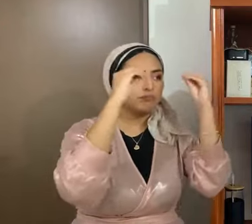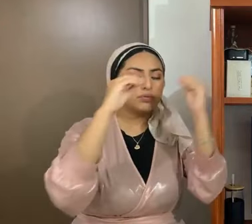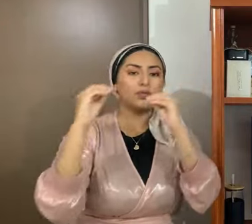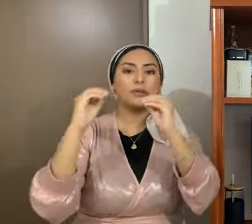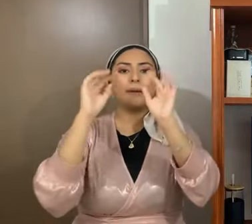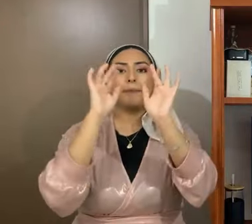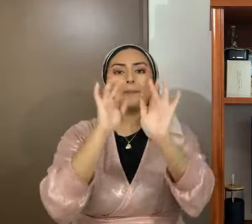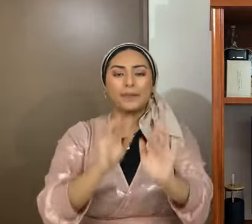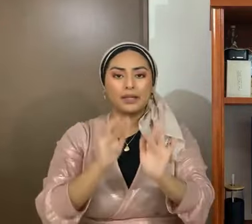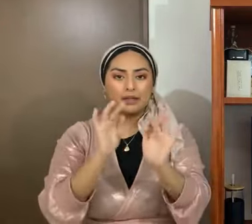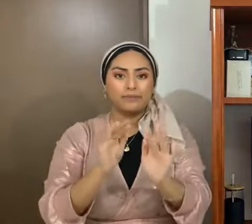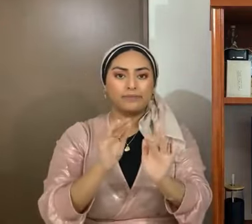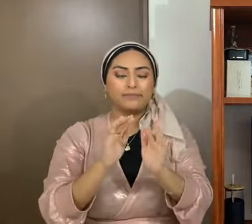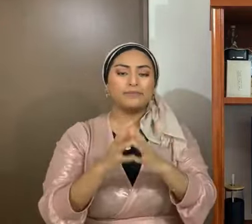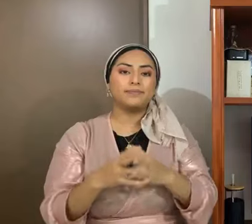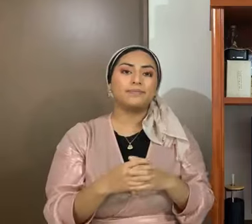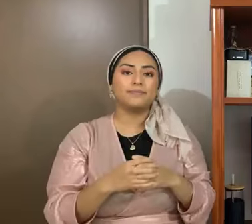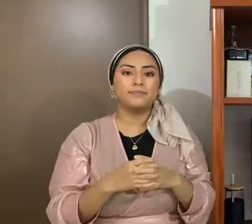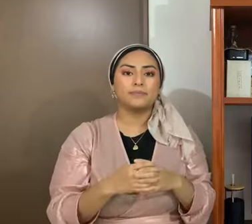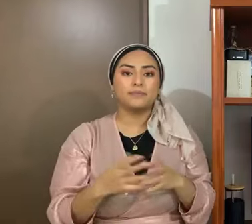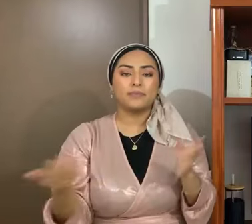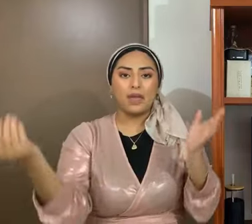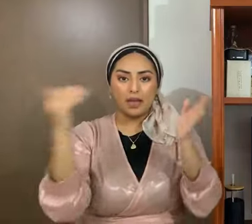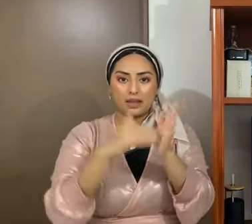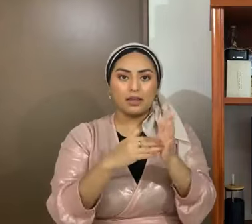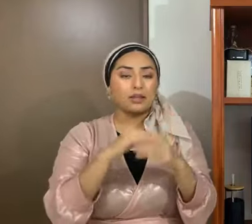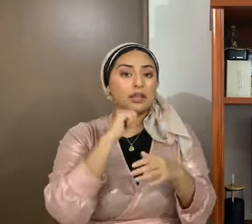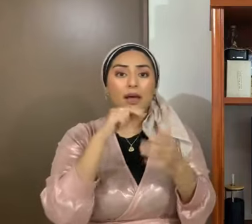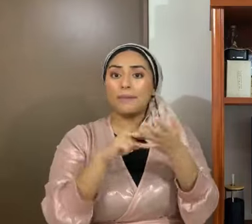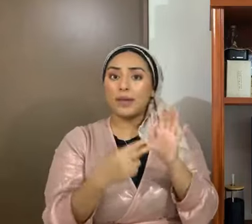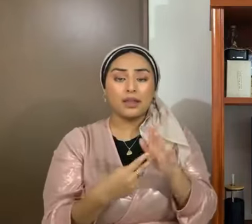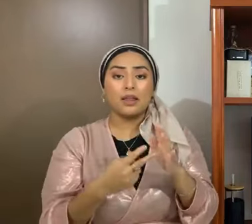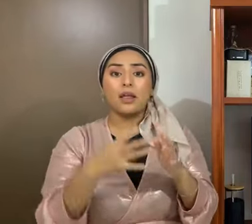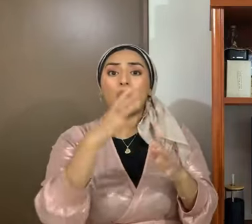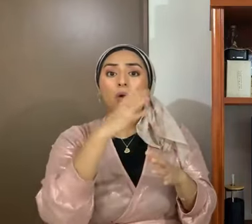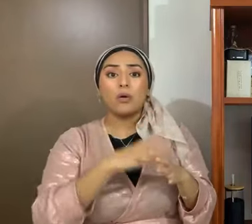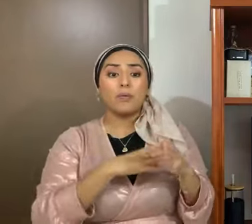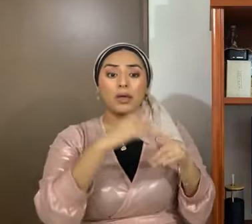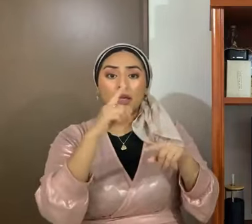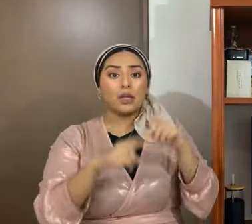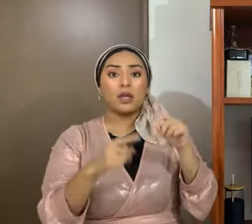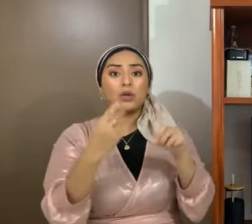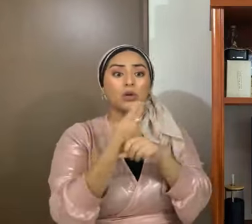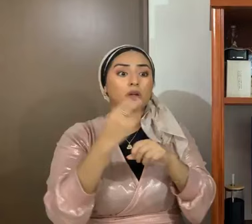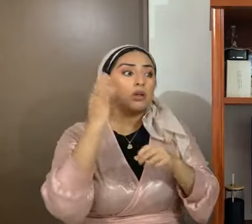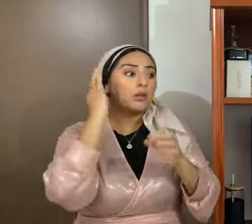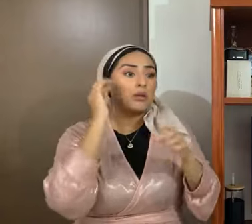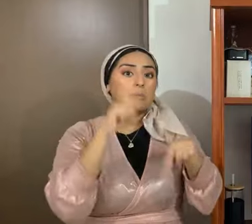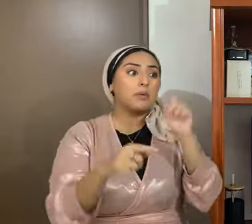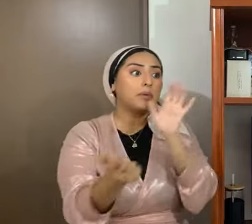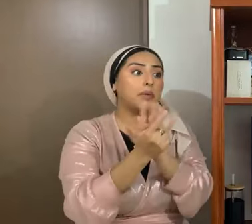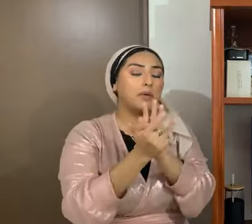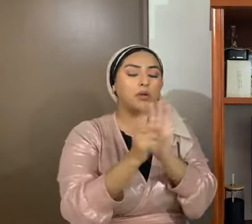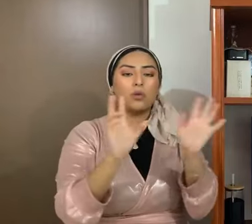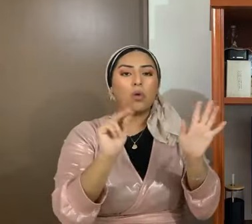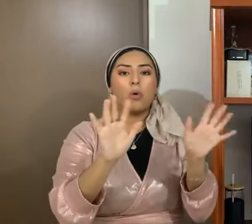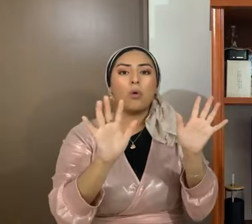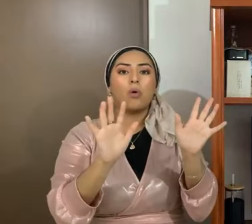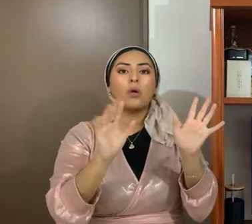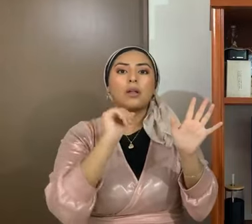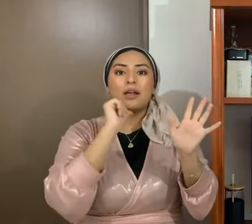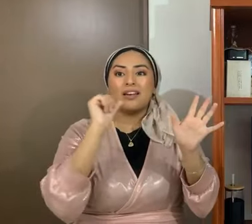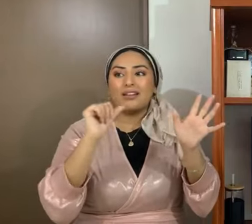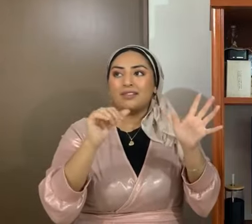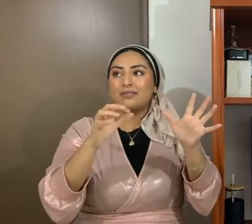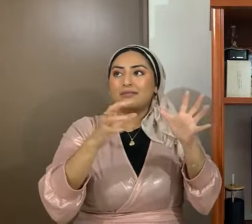piedad. Vuelvo a decirlo, no significa que las mujercitas no puedan usar aretes, no, ahorita lo vamos a ver, sino que no